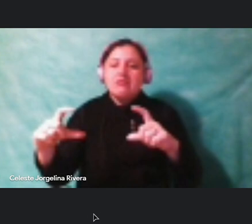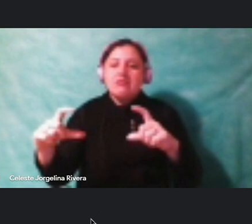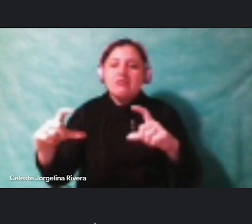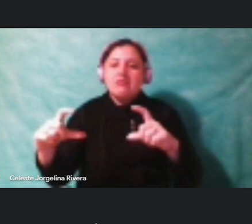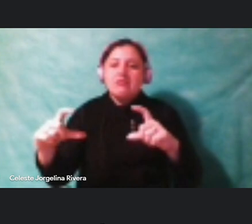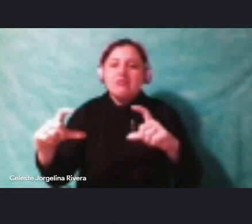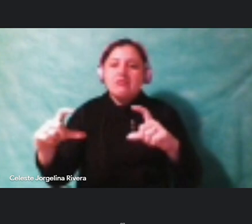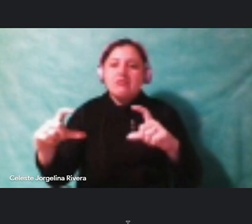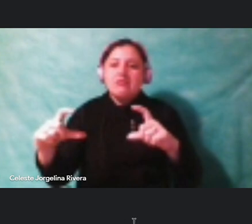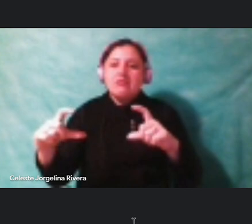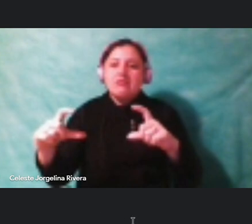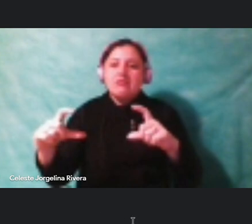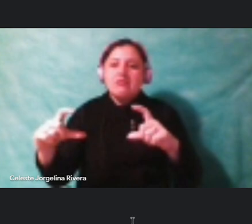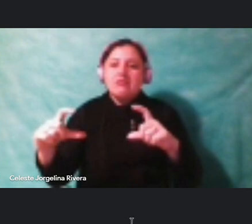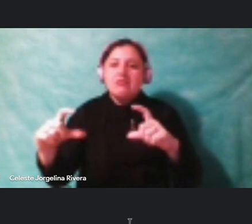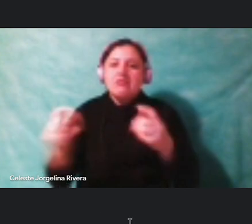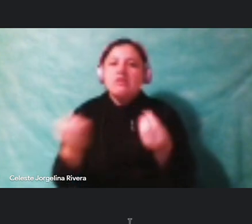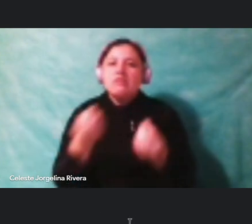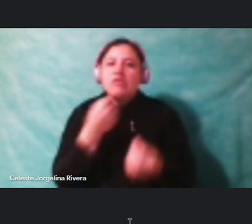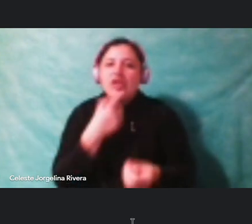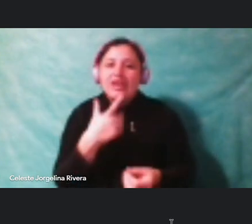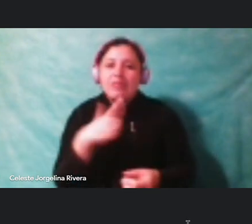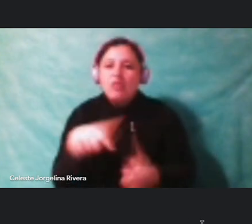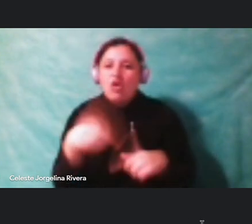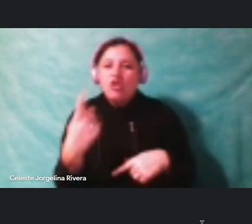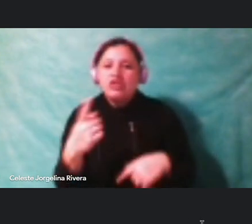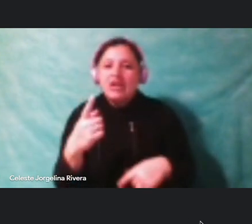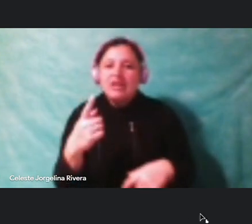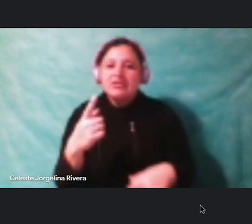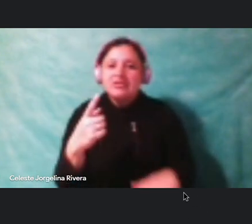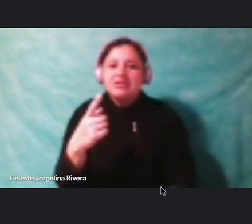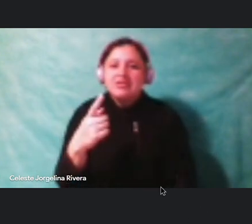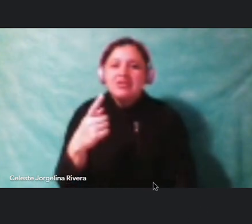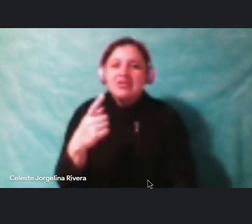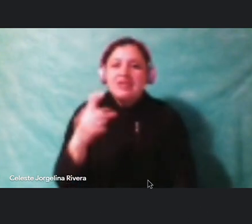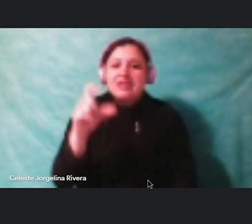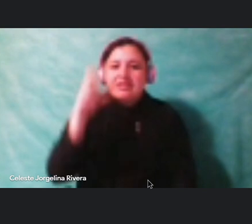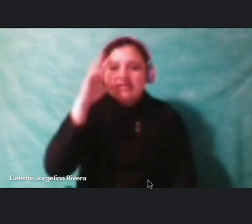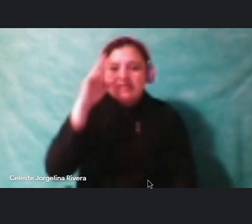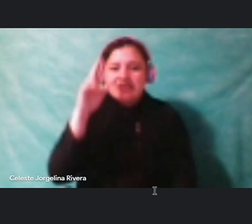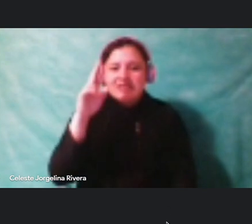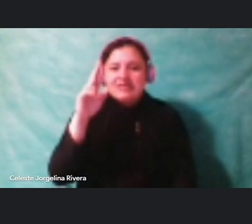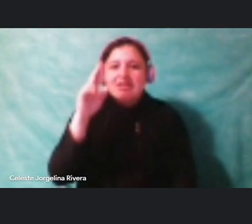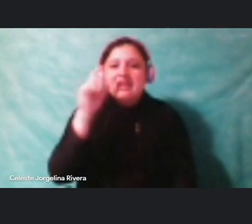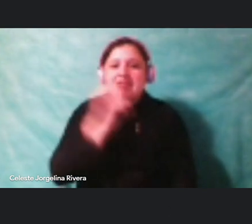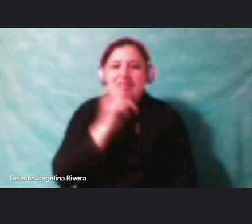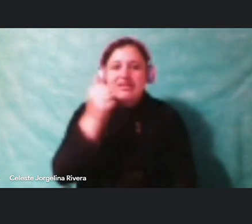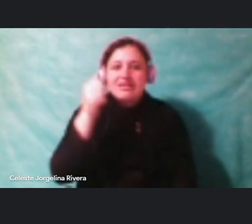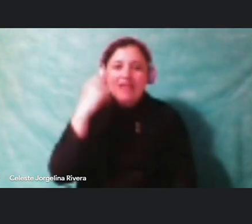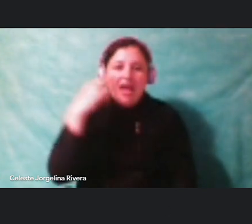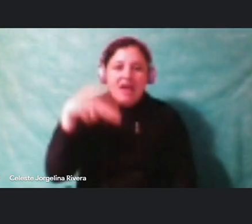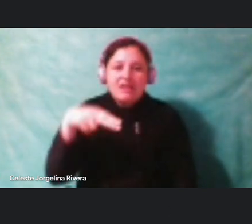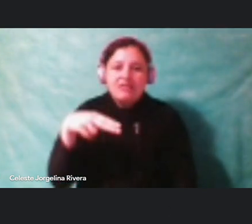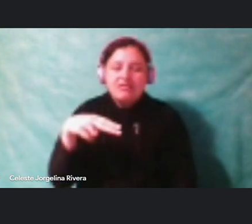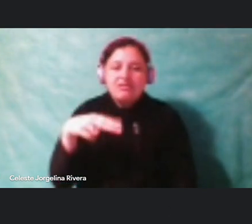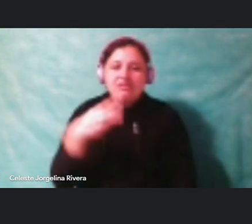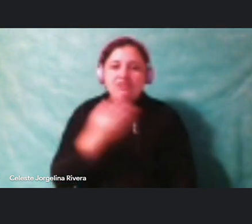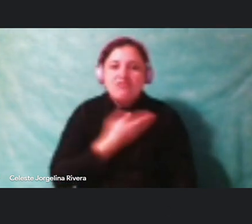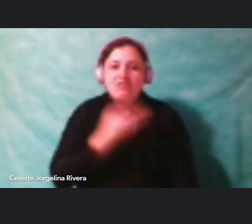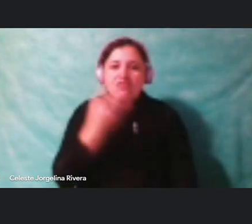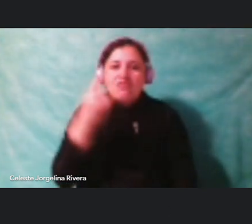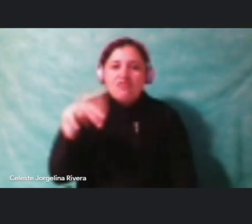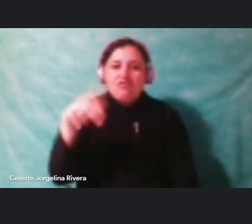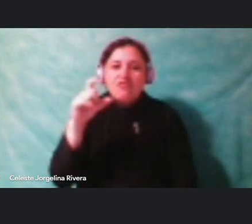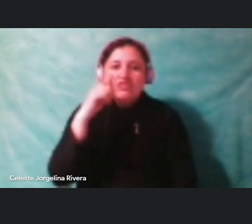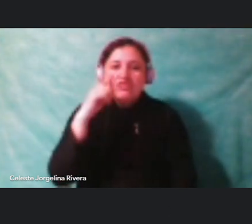Ciertas funcionalidades. Con esta palabra también pasa algo especial. ¿Por qué es lo mismo decir